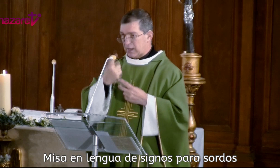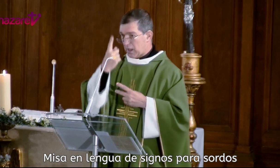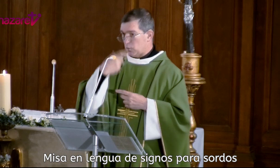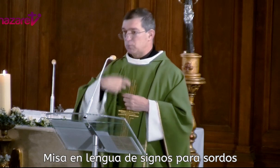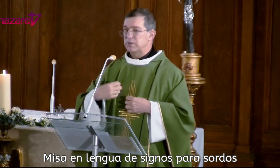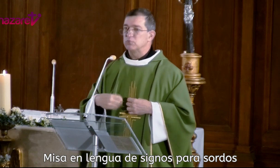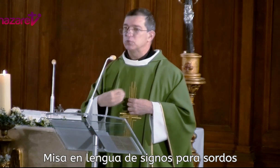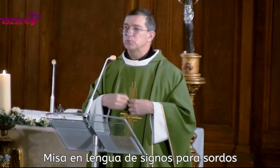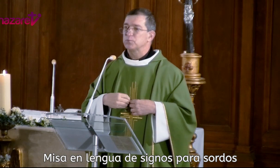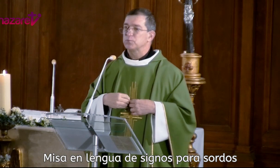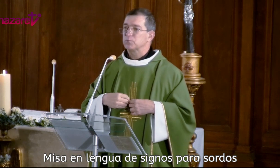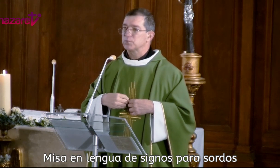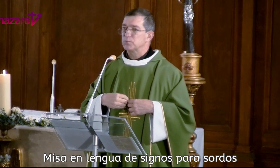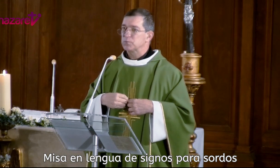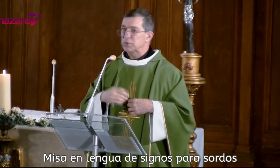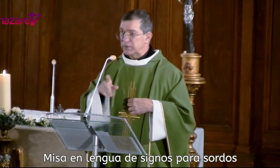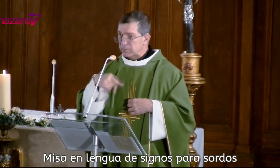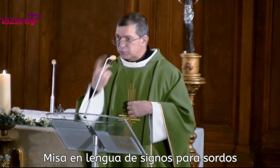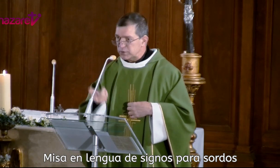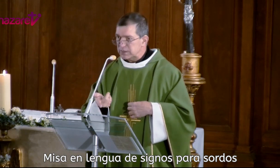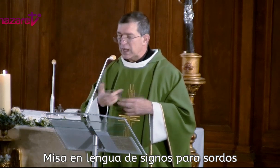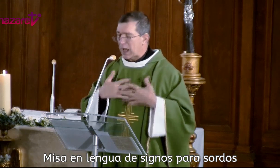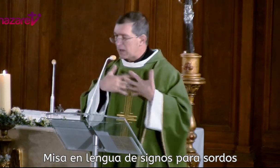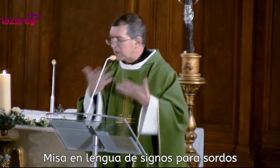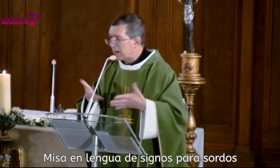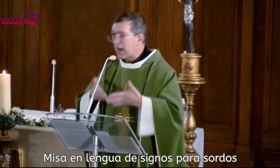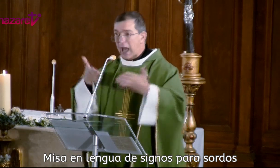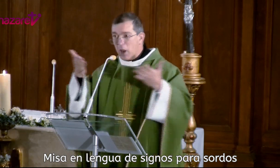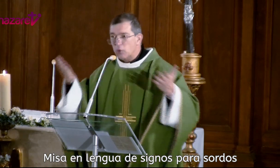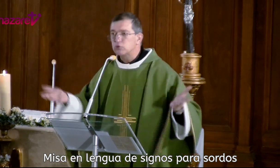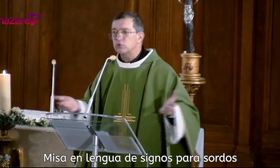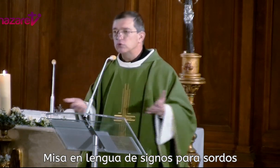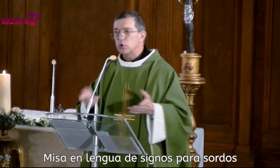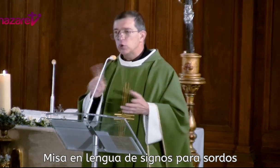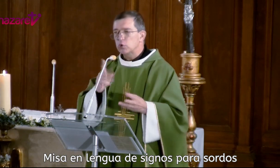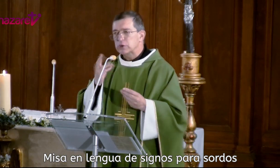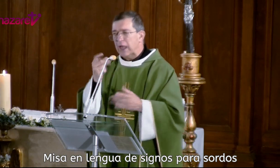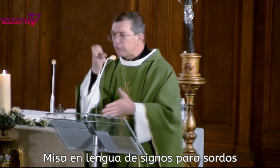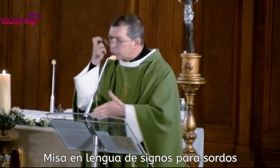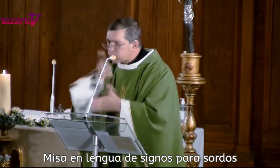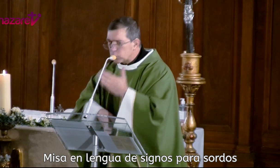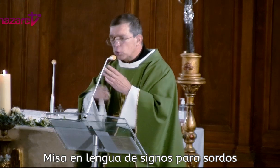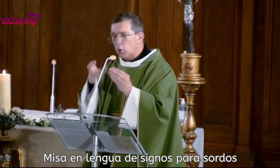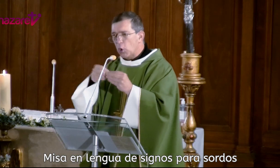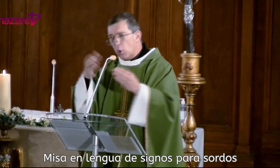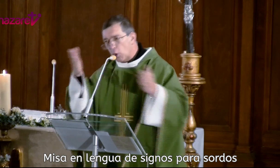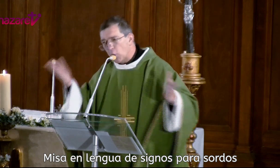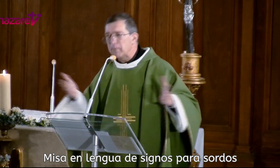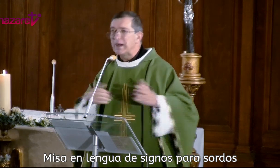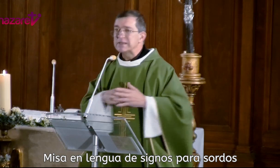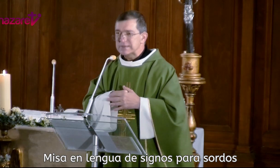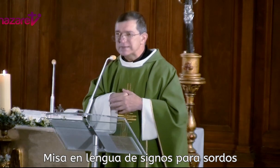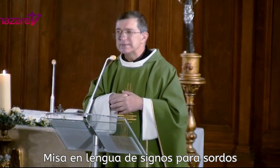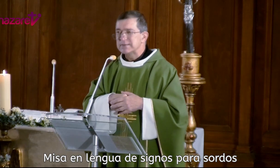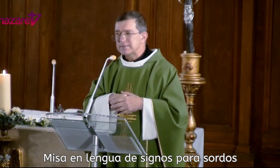uno mismo y después amar al otro, lo tan duro o lo demás.